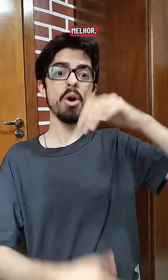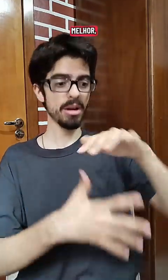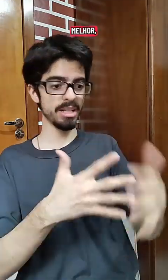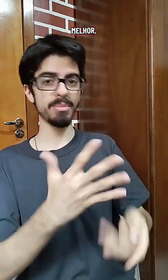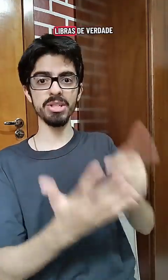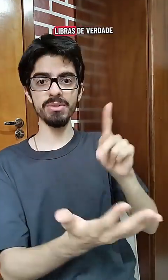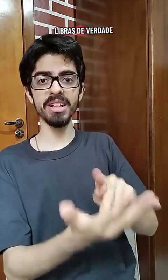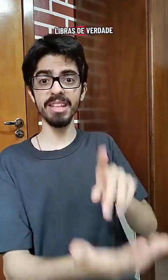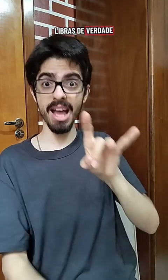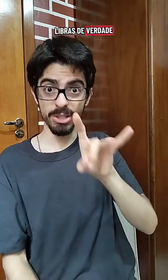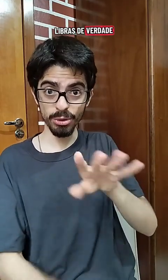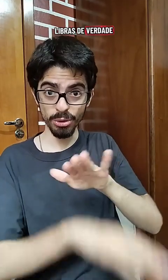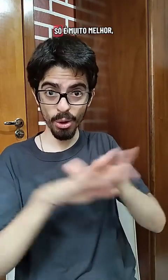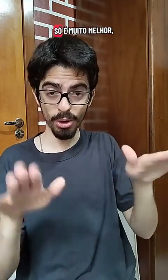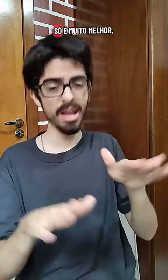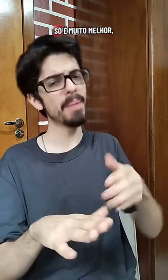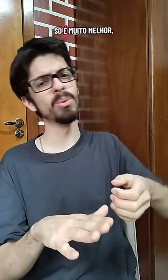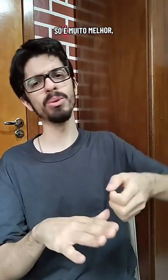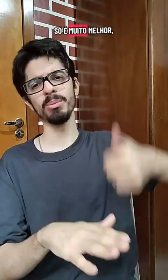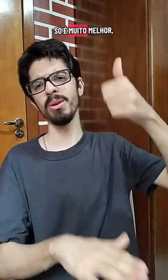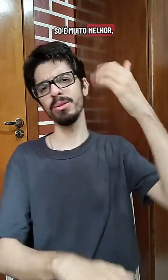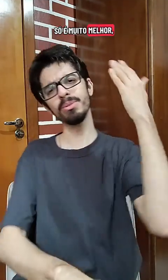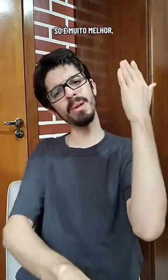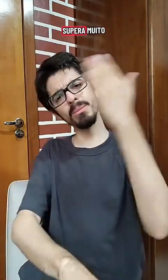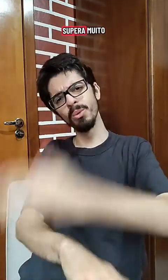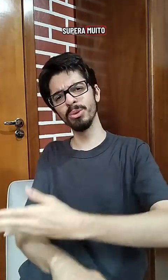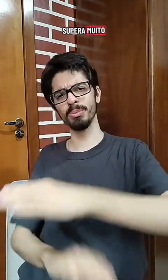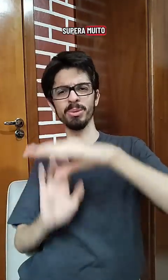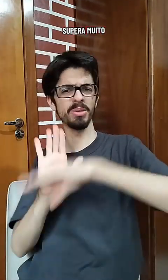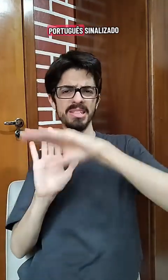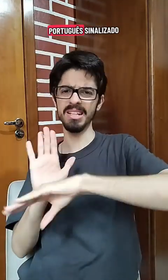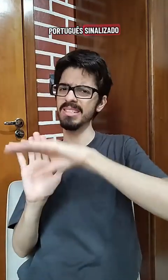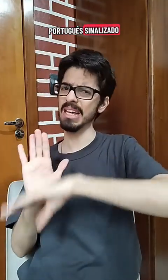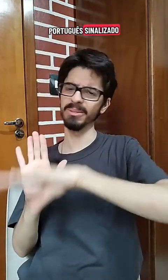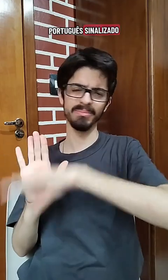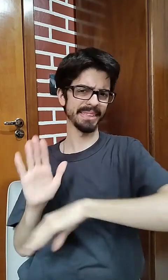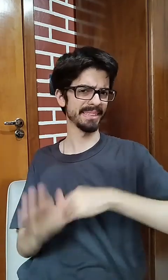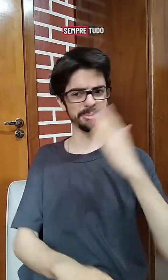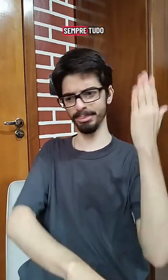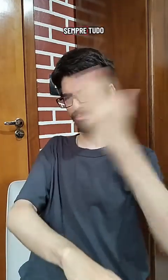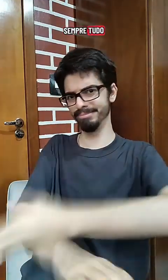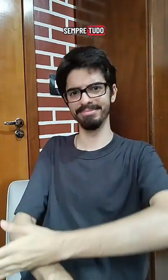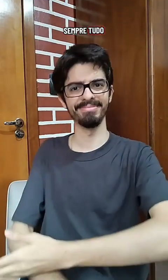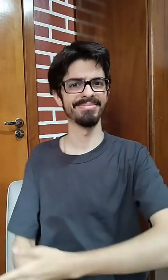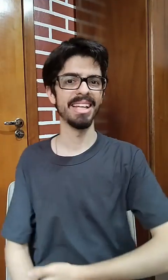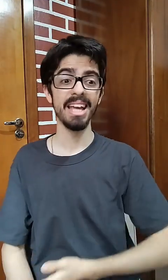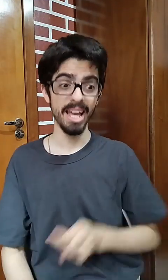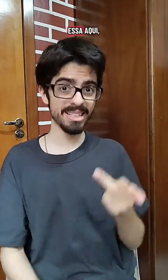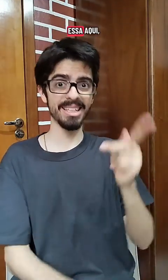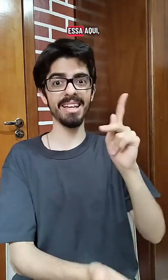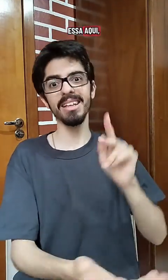melhor Libras de verdade, só é muito melhor, supera muito o português sinalizado. Assim, tipo, essa aqui,